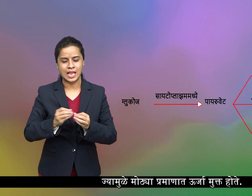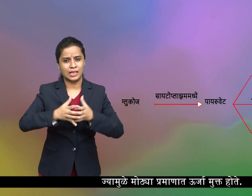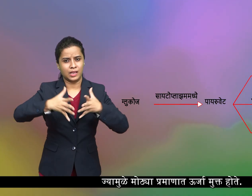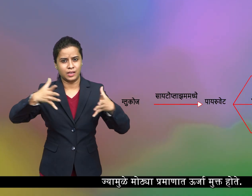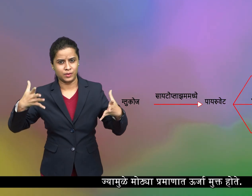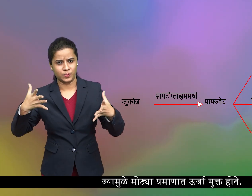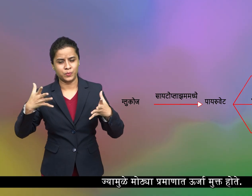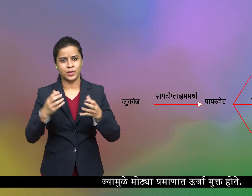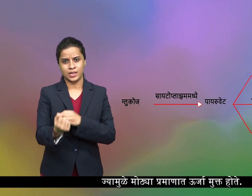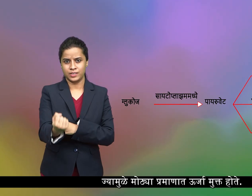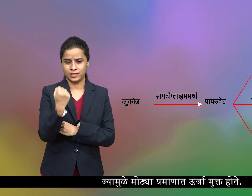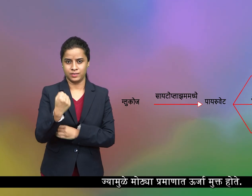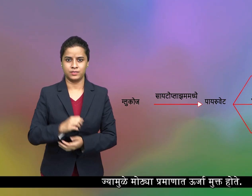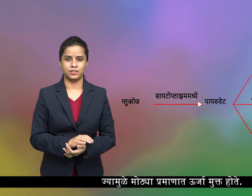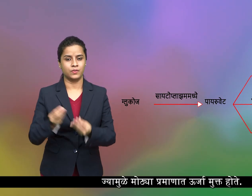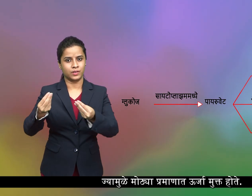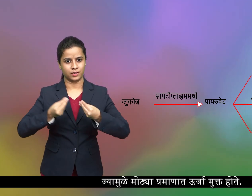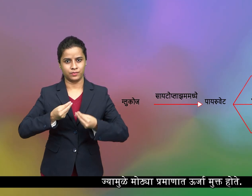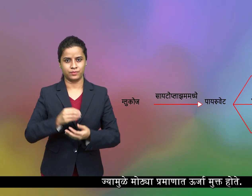ज्यामुळे मोठ्या प्रमाणात ऊर्जा मुक्त होते.